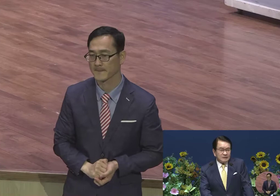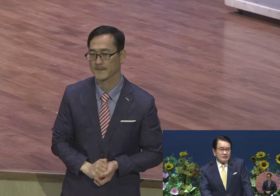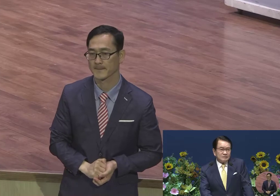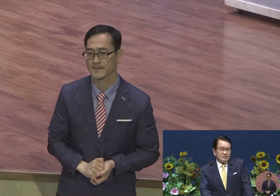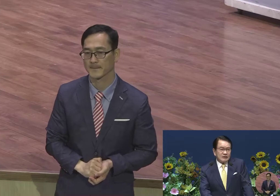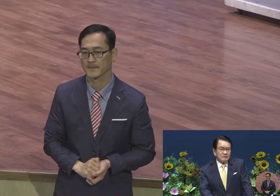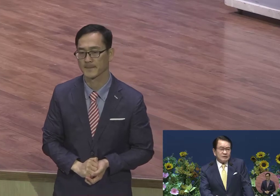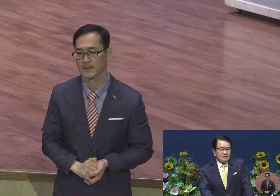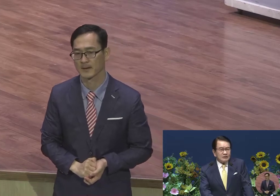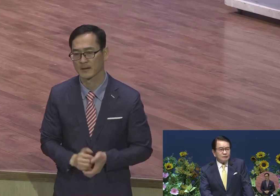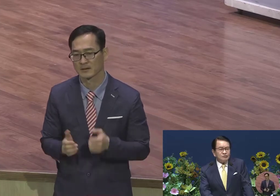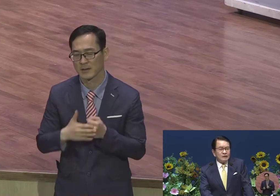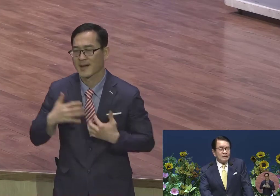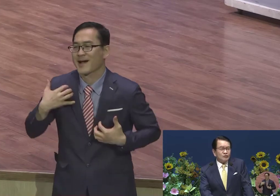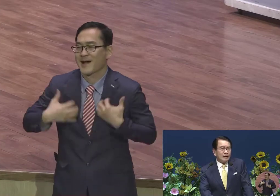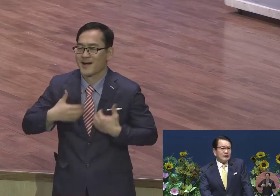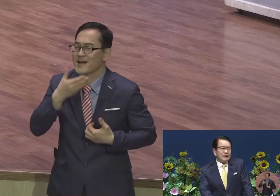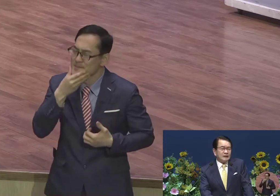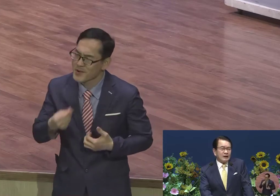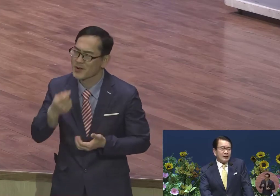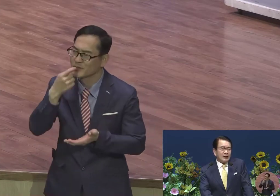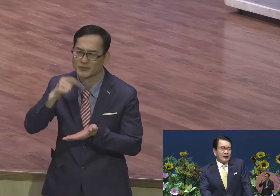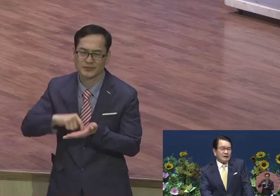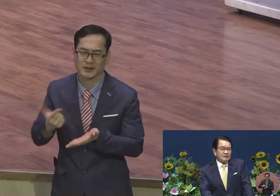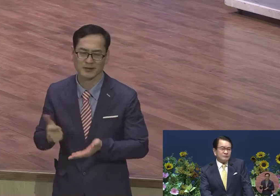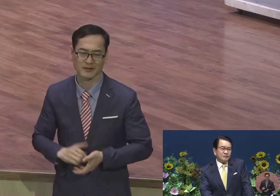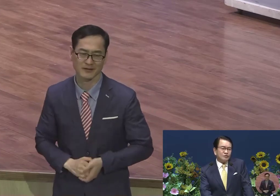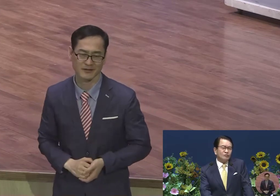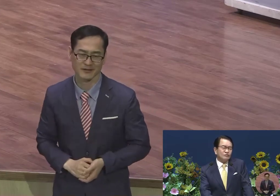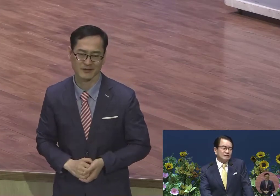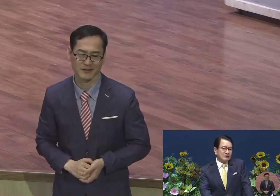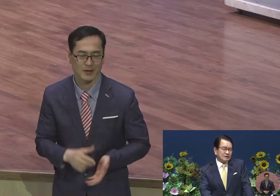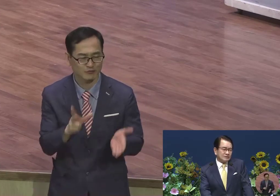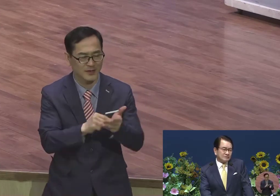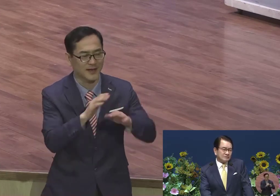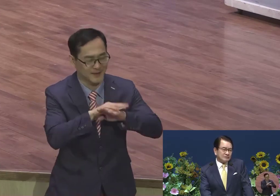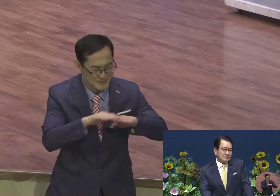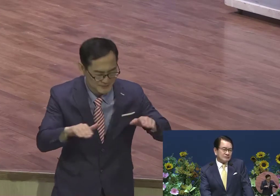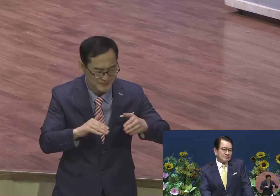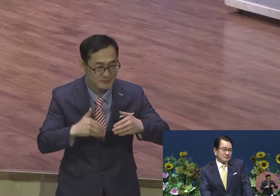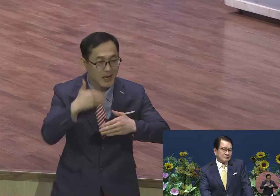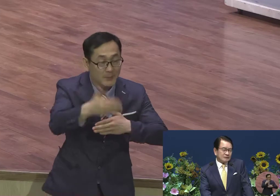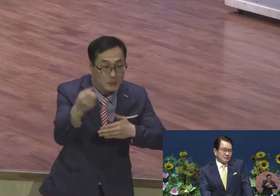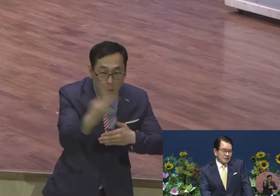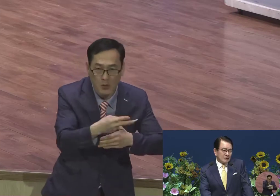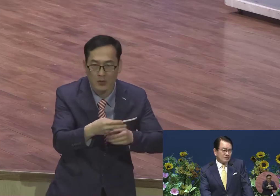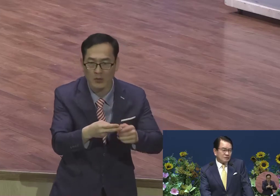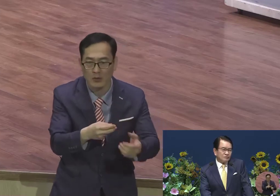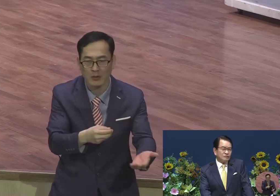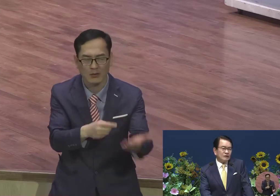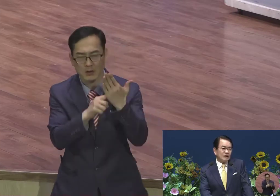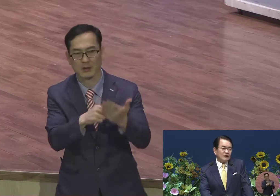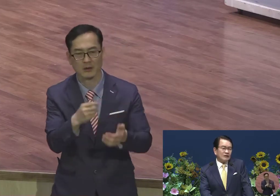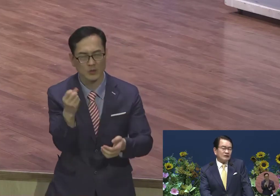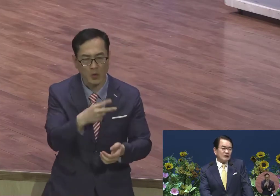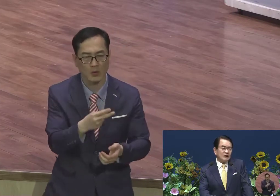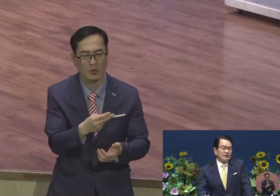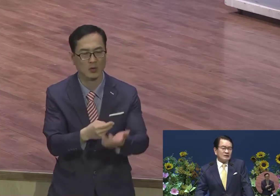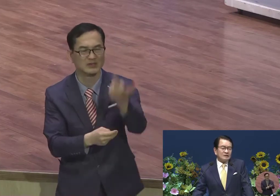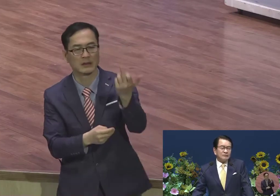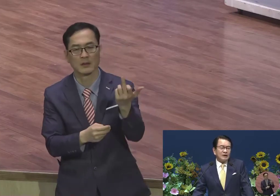쉽지 않습니다. 어떻게 문제가 또 해결됐다 싶으면 또 문제 생겨요. 참 희한하죠. 문제가